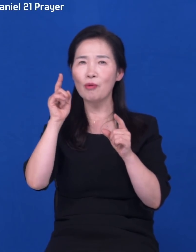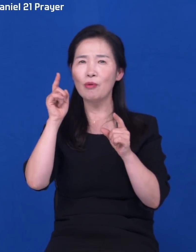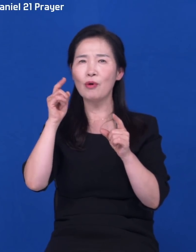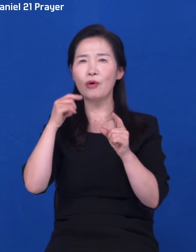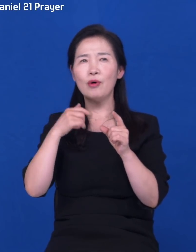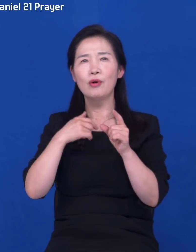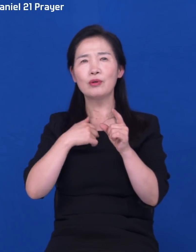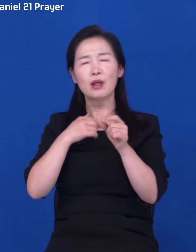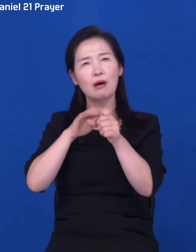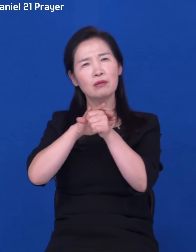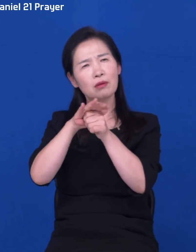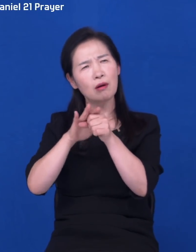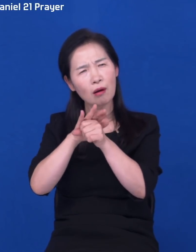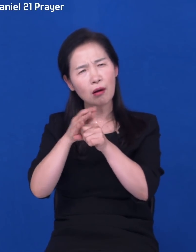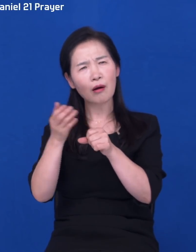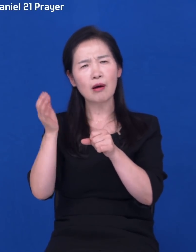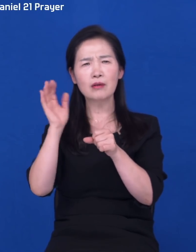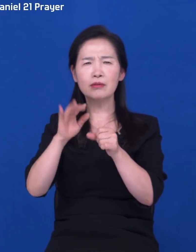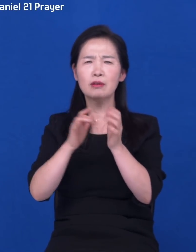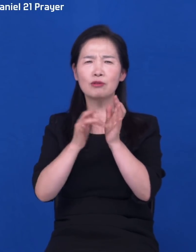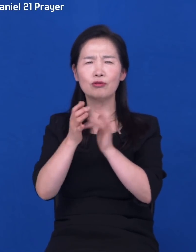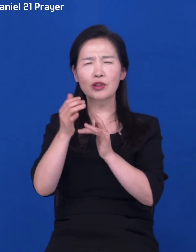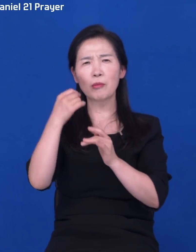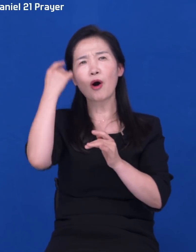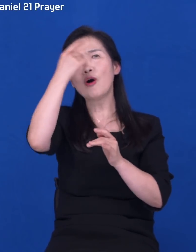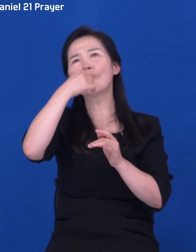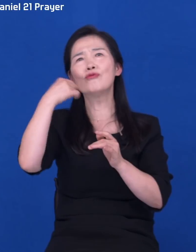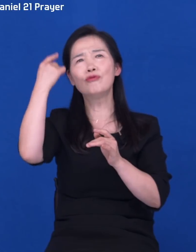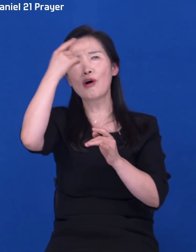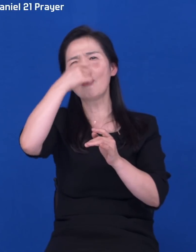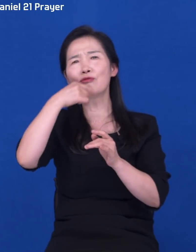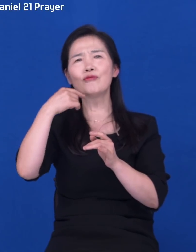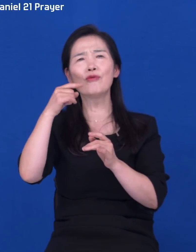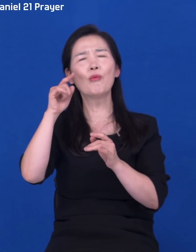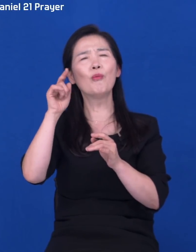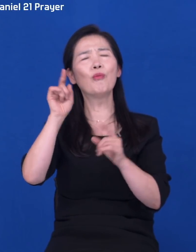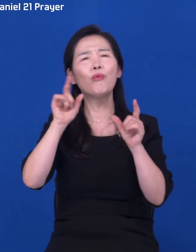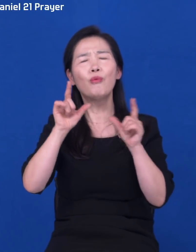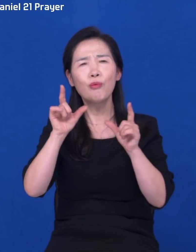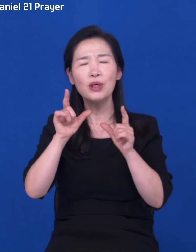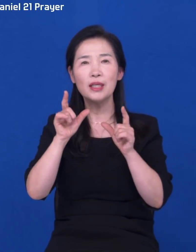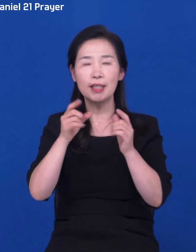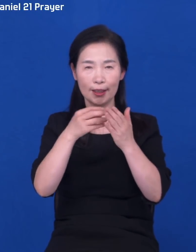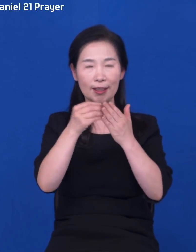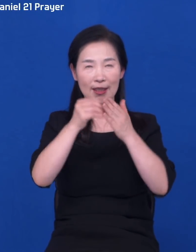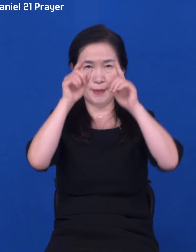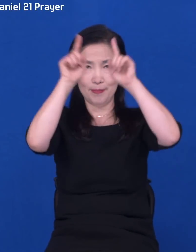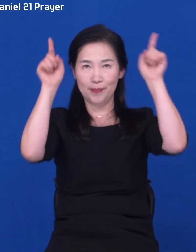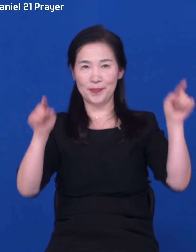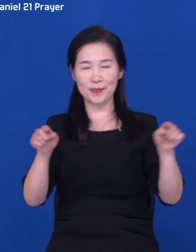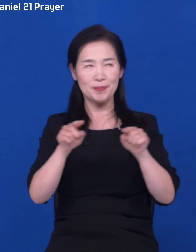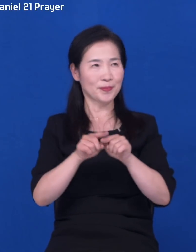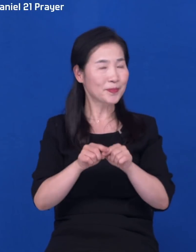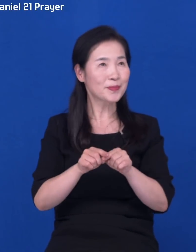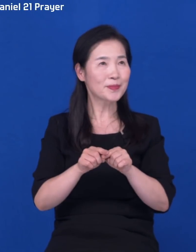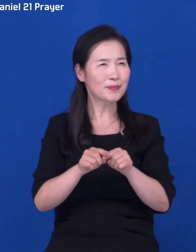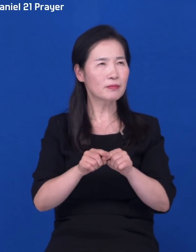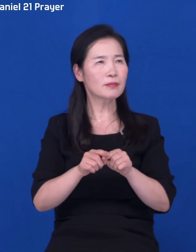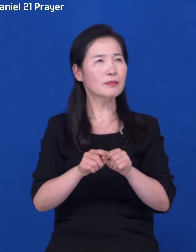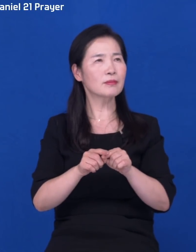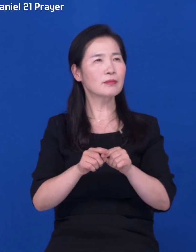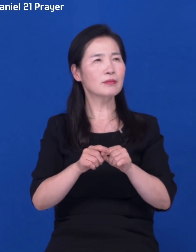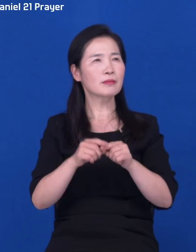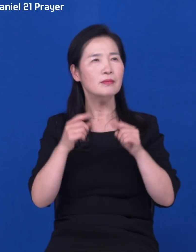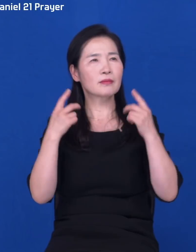왜 얼굴을 모르지? 그림으로는 몇 개 봤는데 다 다른 거예요, 그림이. 어떤 그림은